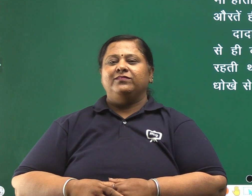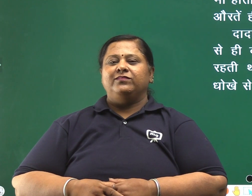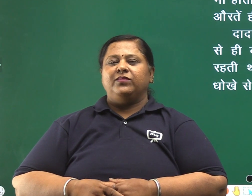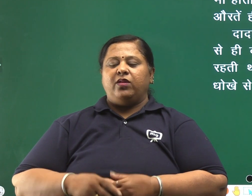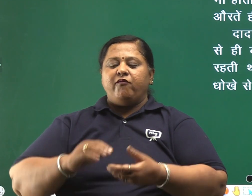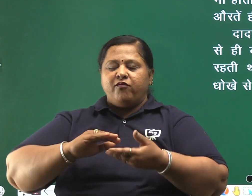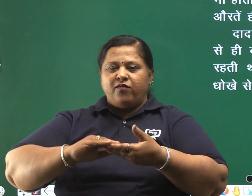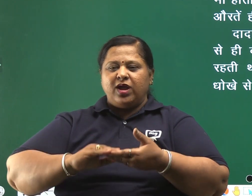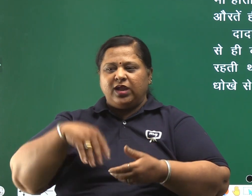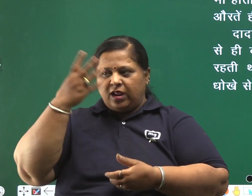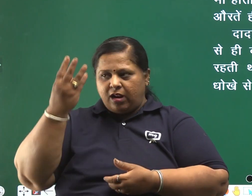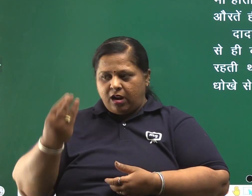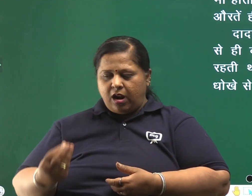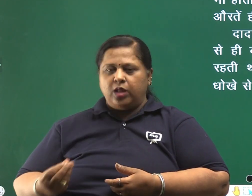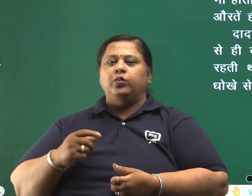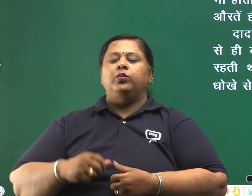विवाह की रात को